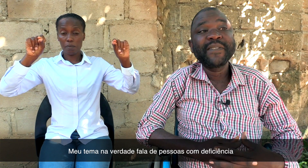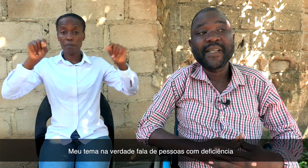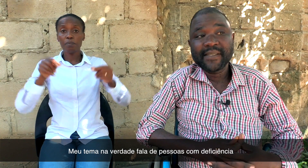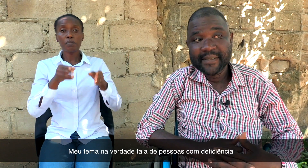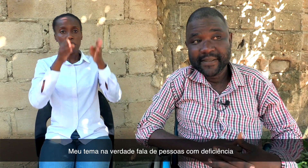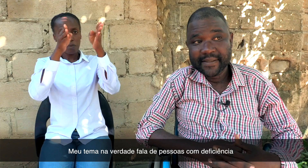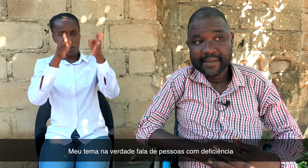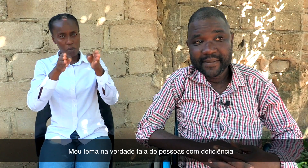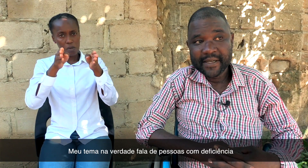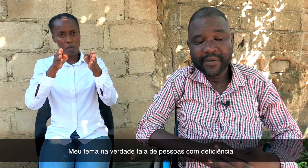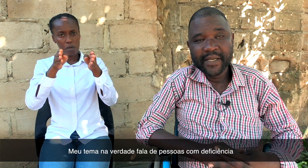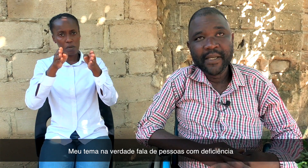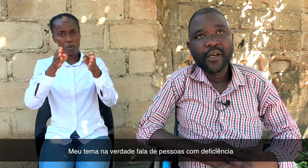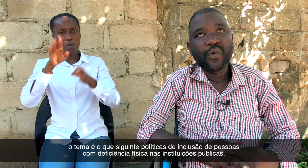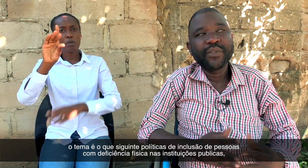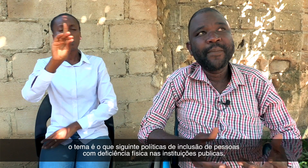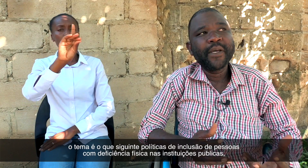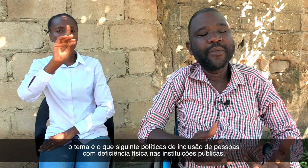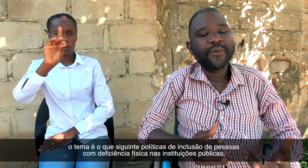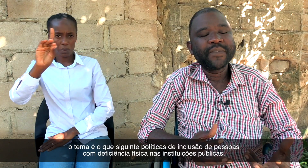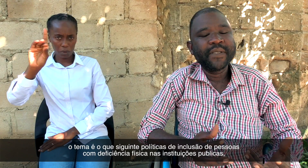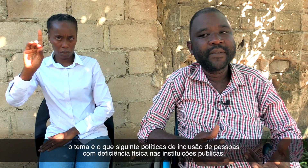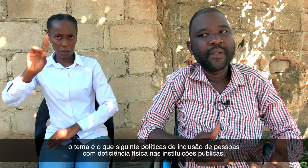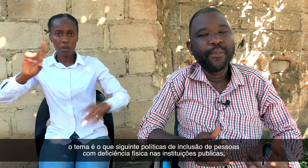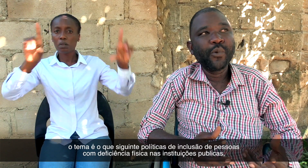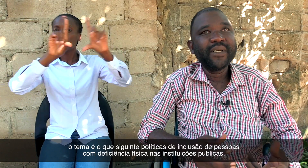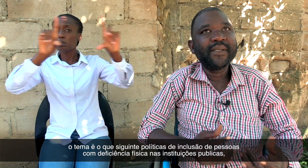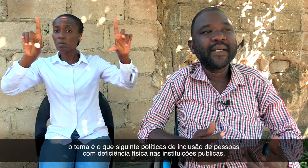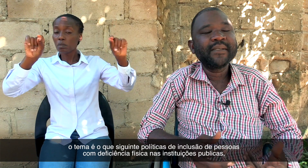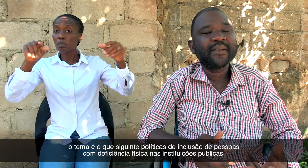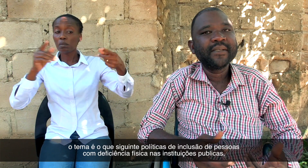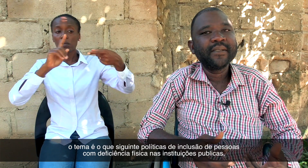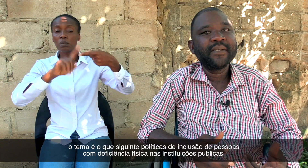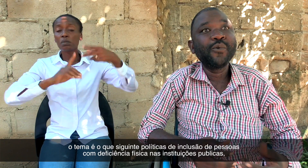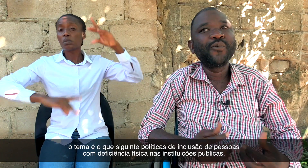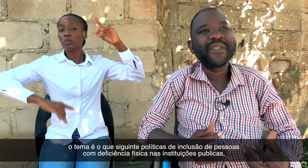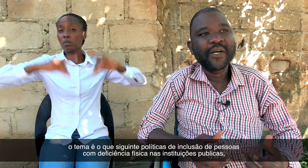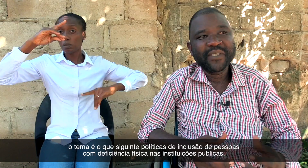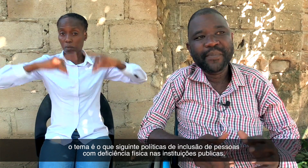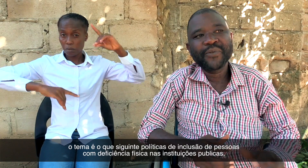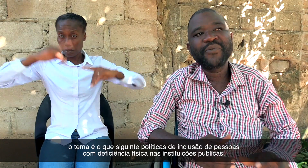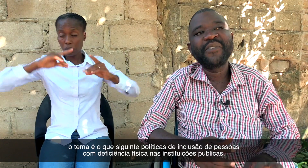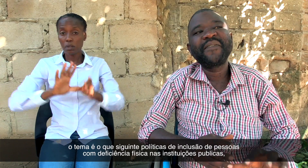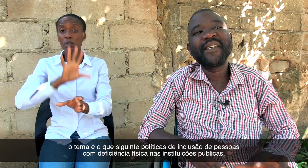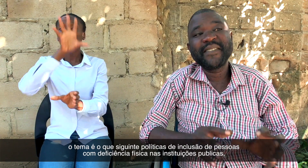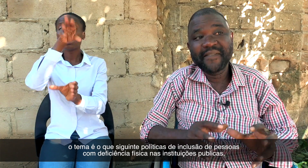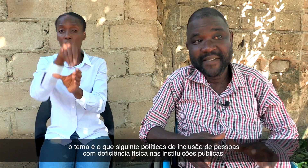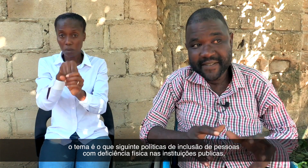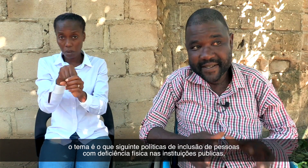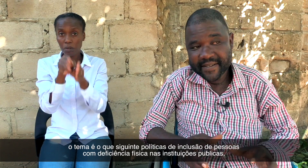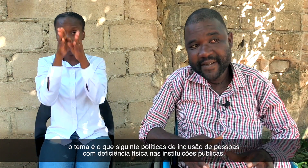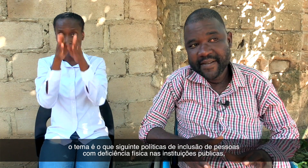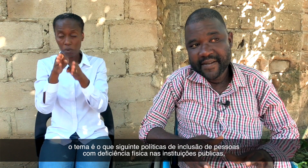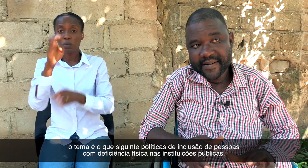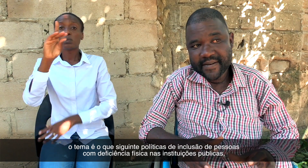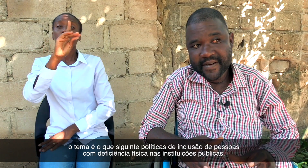pessoas especiais. Ok. O tema é o seguinte: políticas de inclusão de pessoas com deficiência